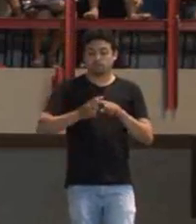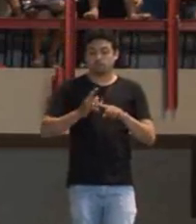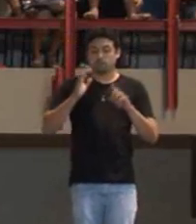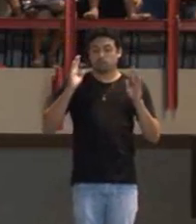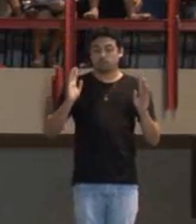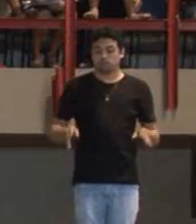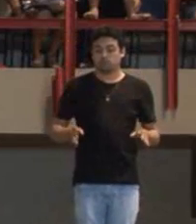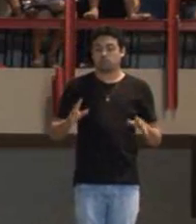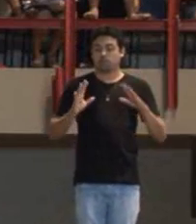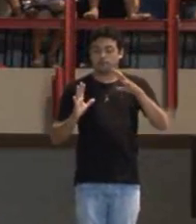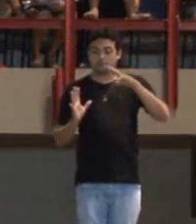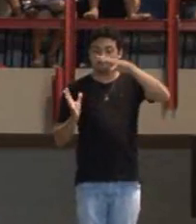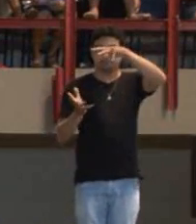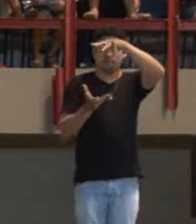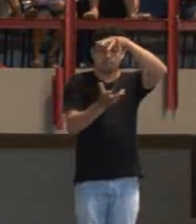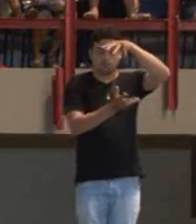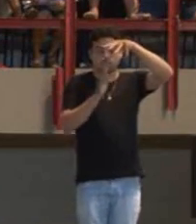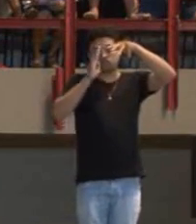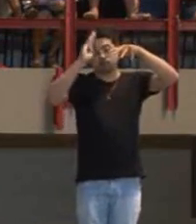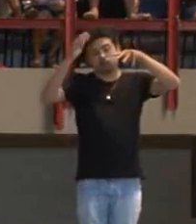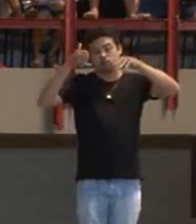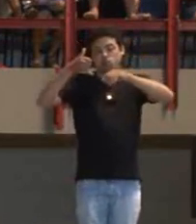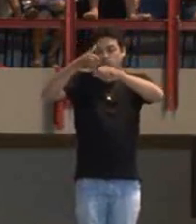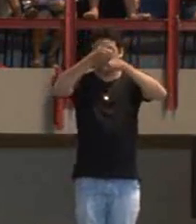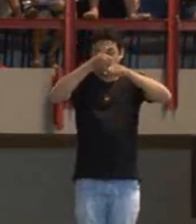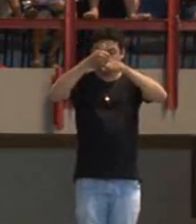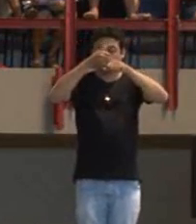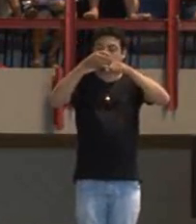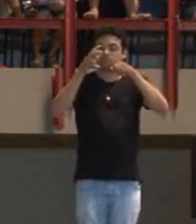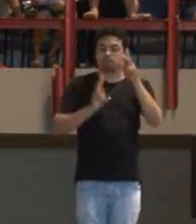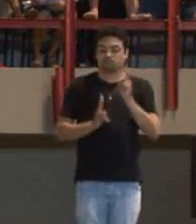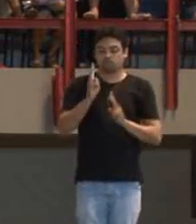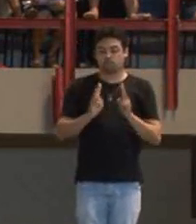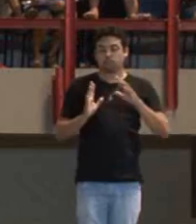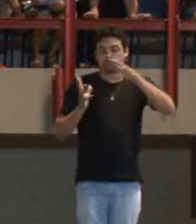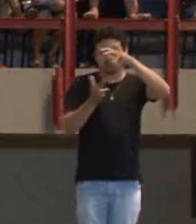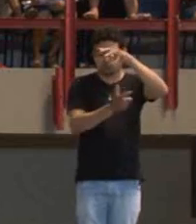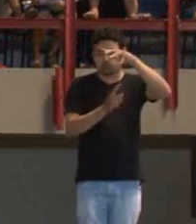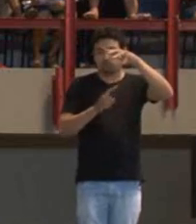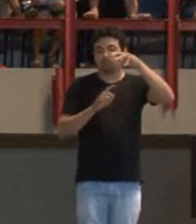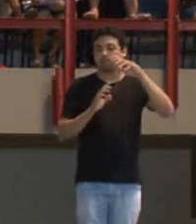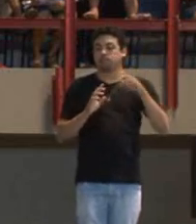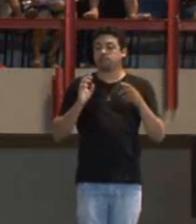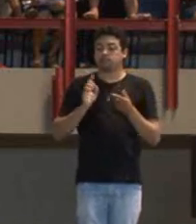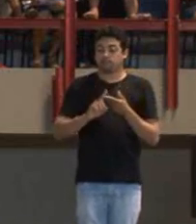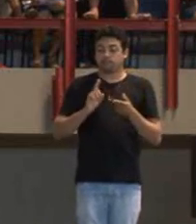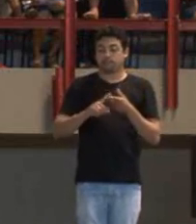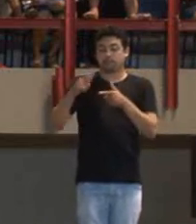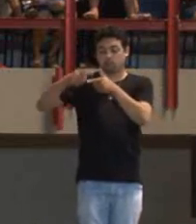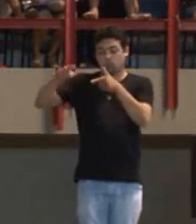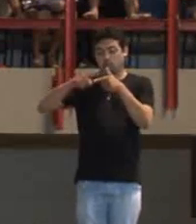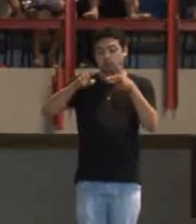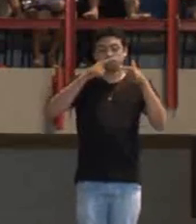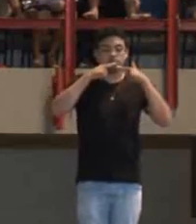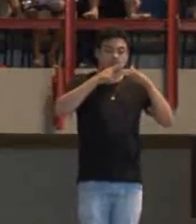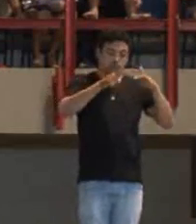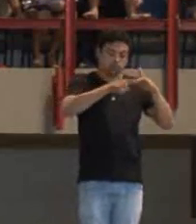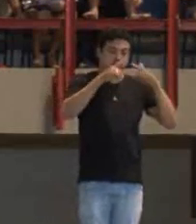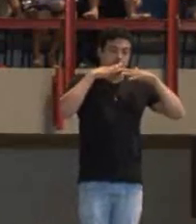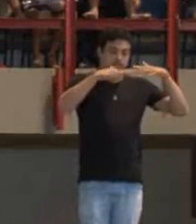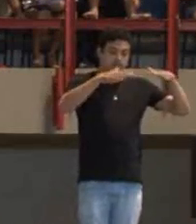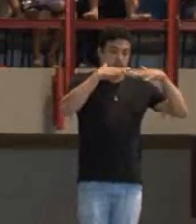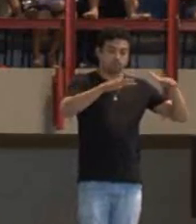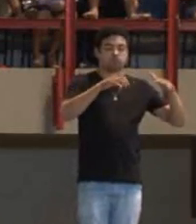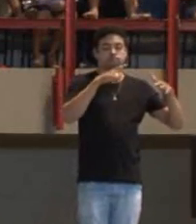energética mundial. É o principal combustível que é utilizado no mundo todo. Agora, tem problemas ambientais relacionados